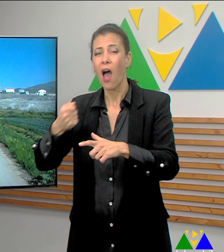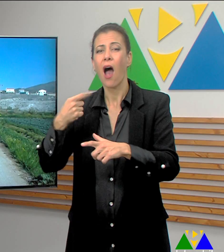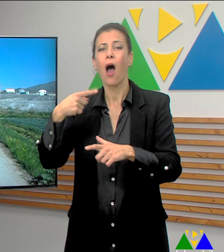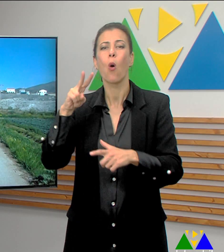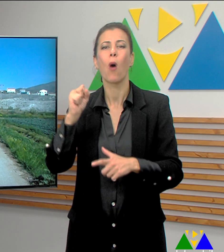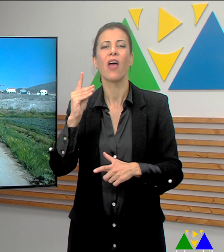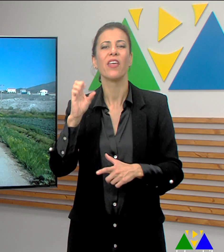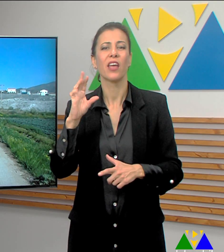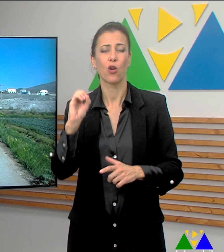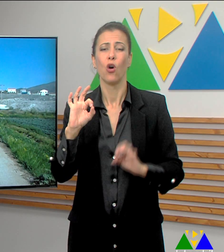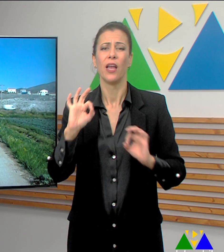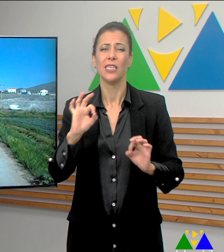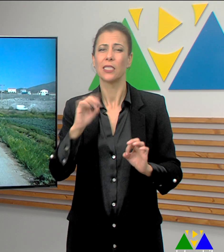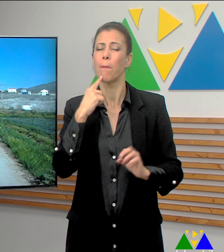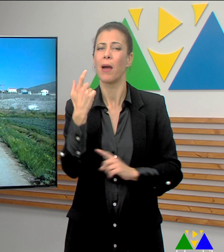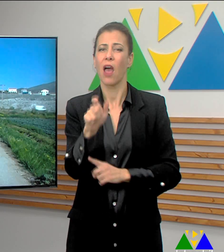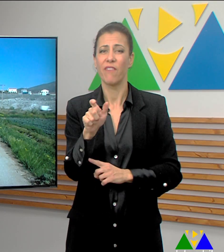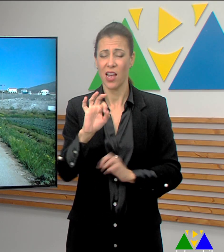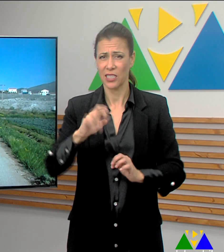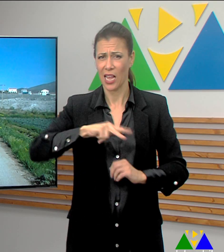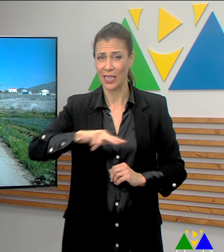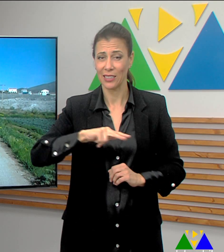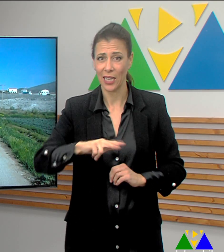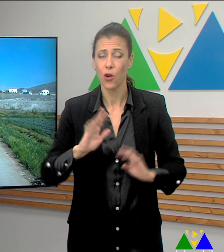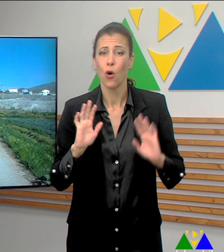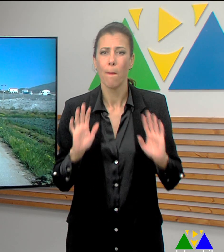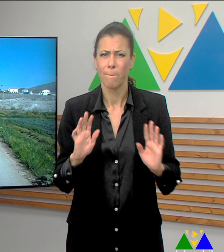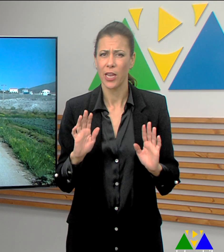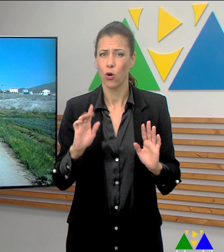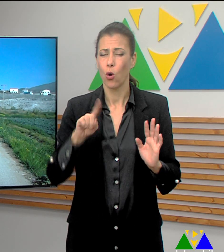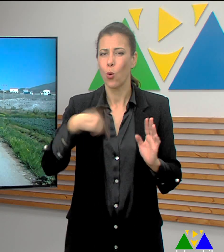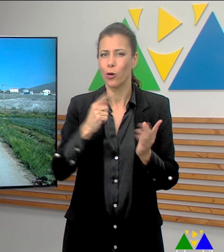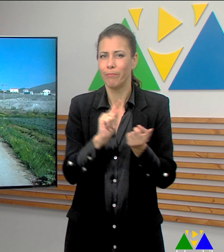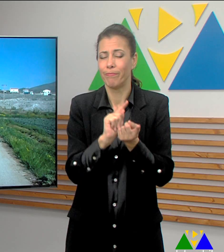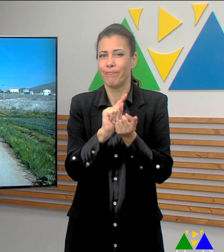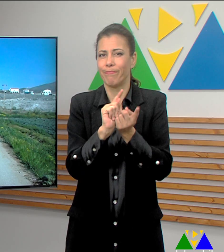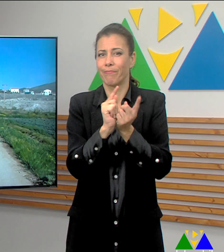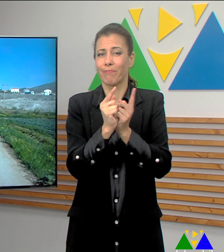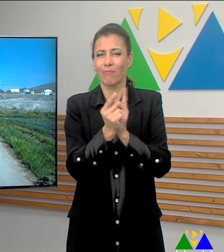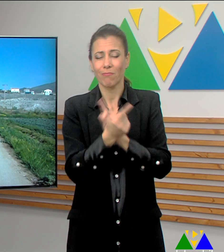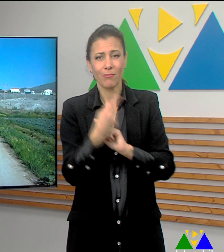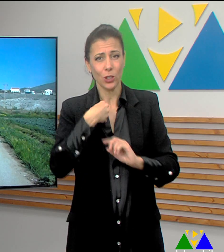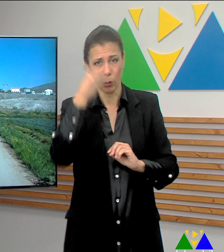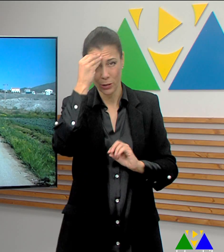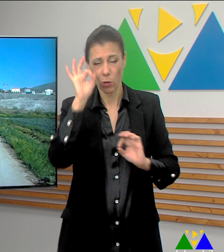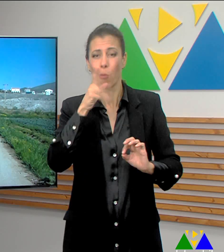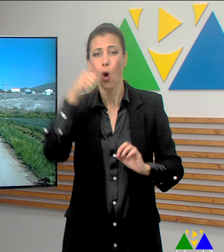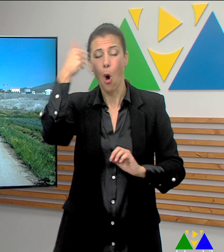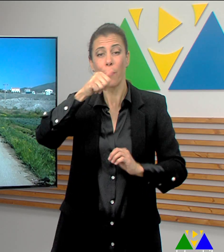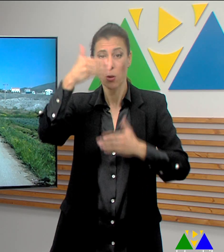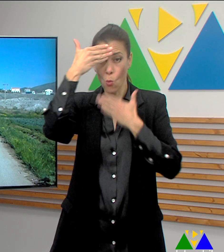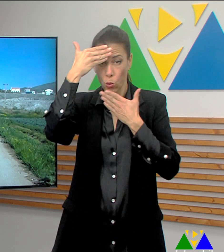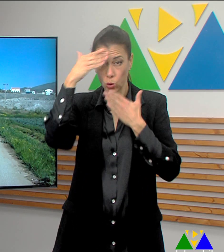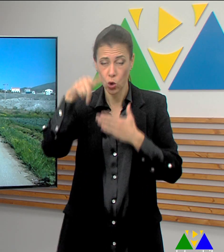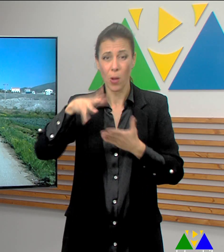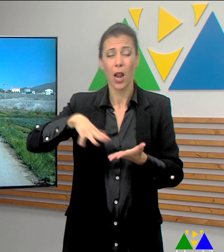donde hay agua, ¿no? Pero seguramente viene también de una deformación de un hombre musulmán, de